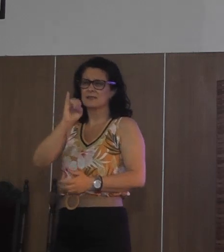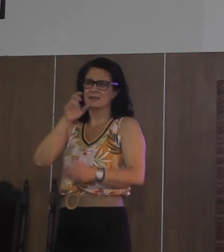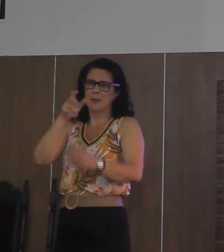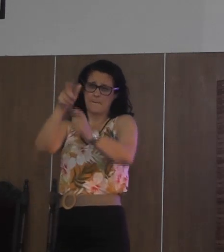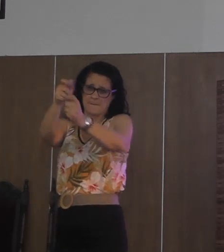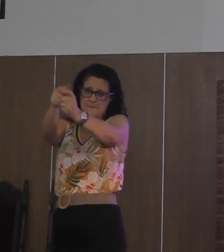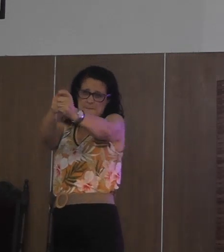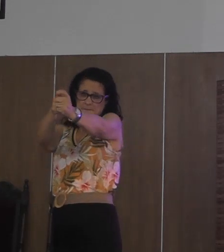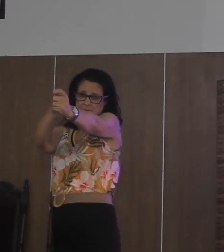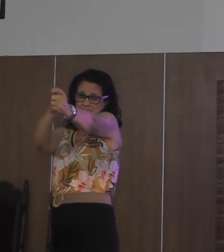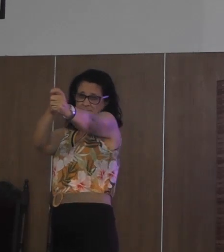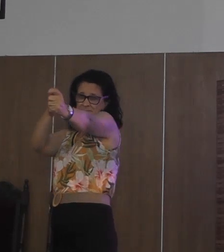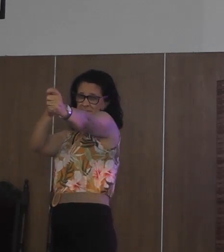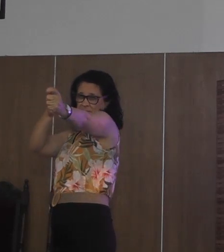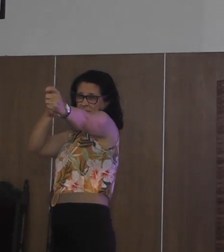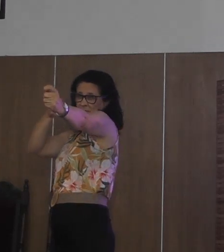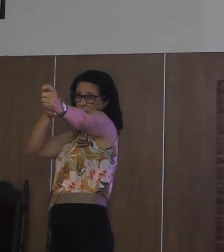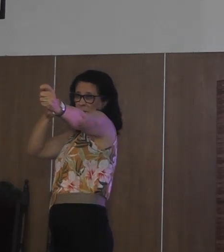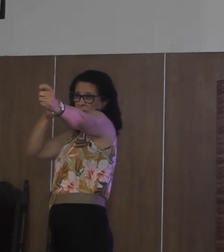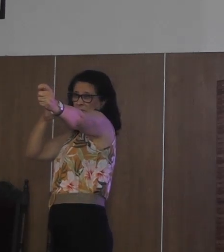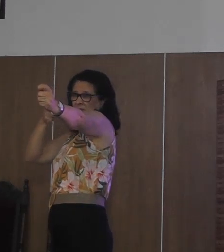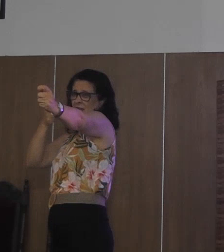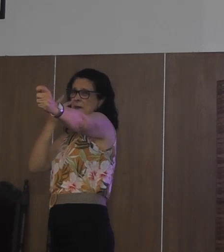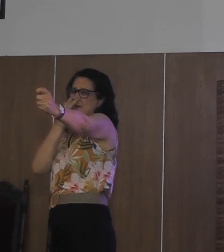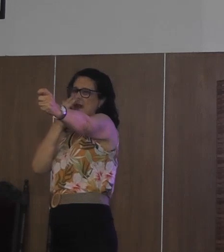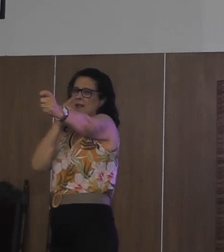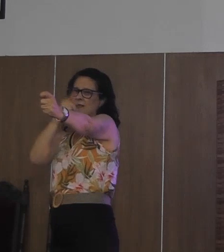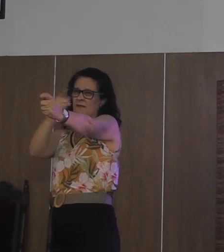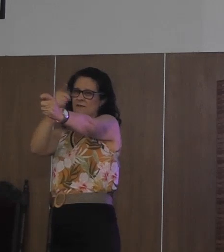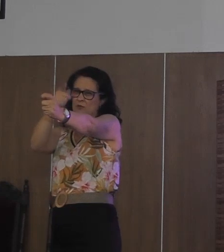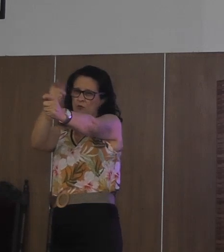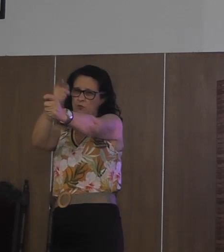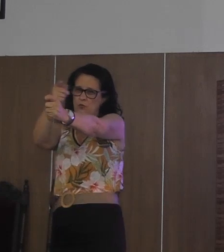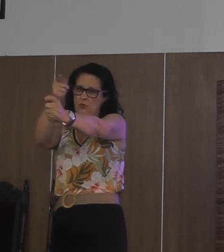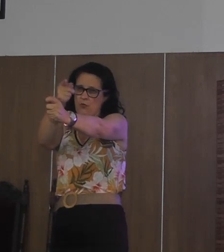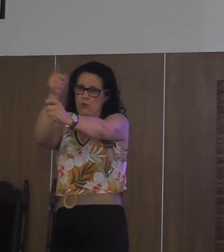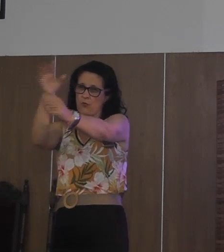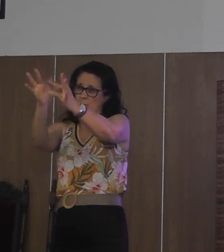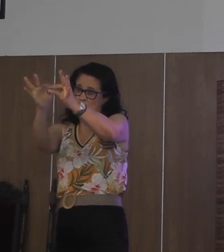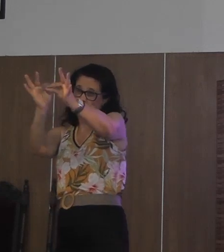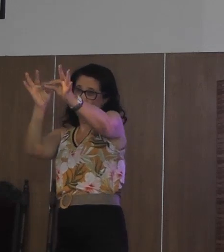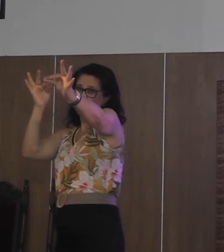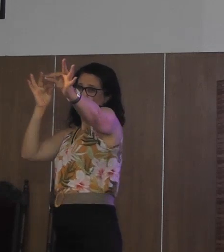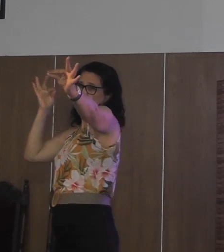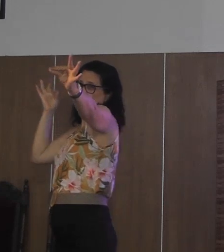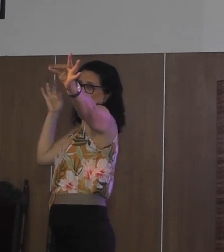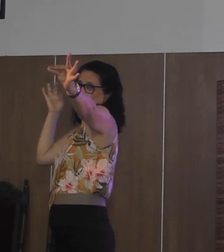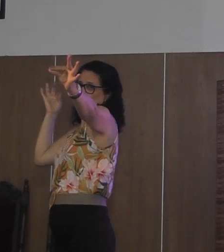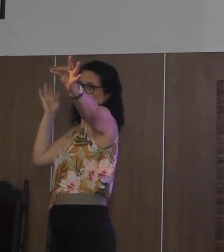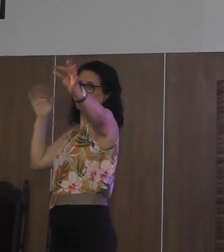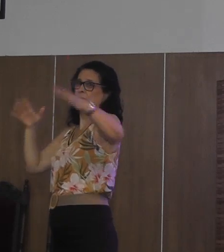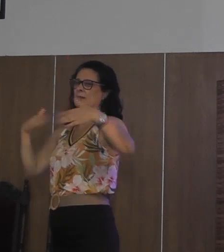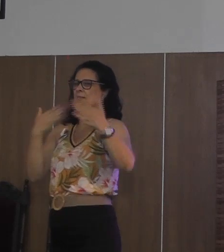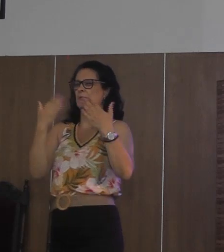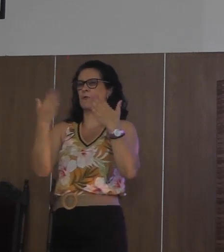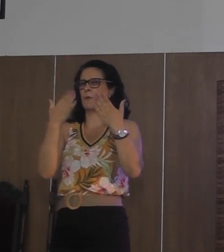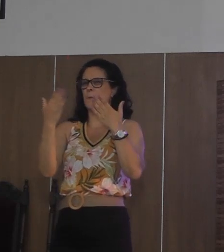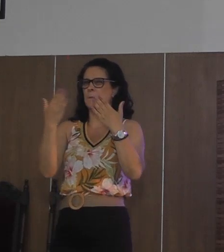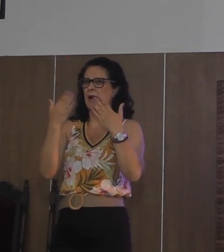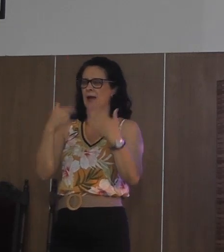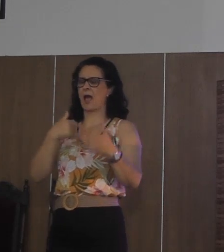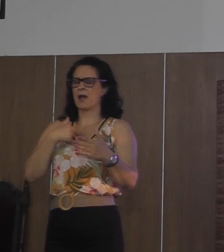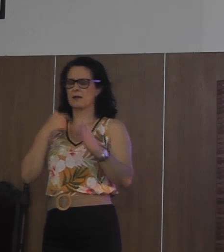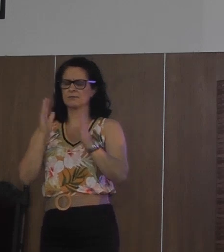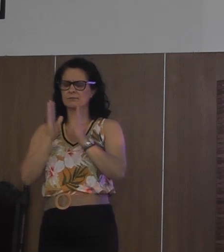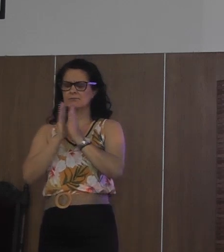puxa a flecha aqui, mais longe ela vai. Olha aí a gratidão. Quanto mais eu olho lá atrás